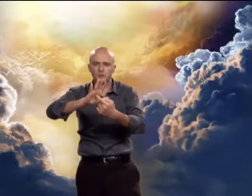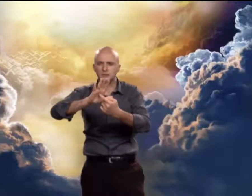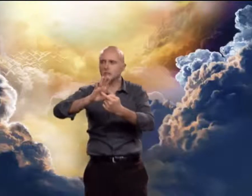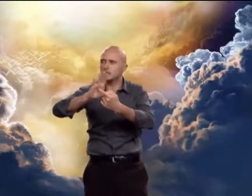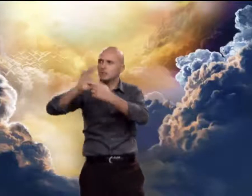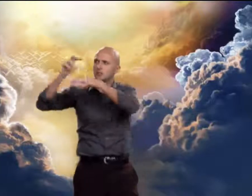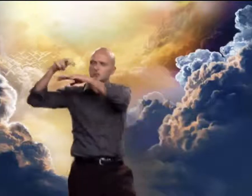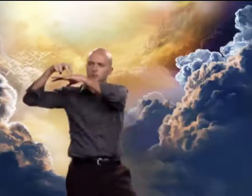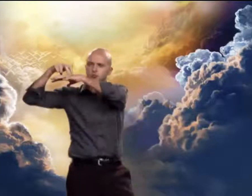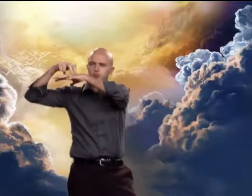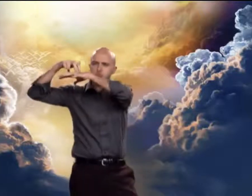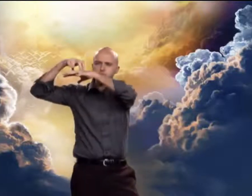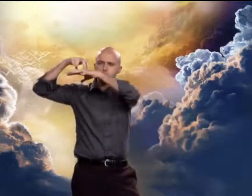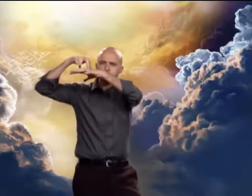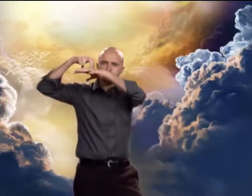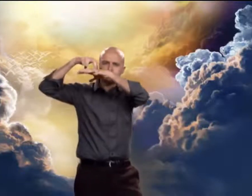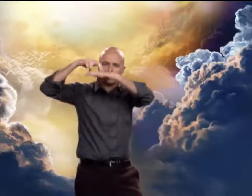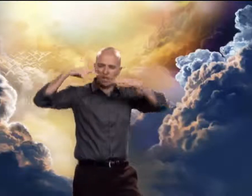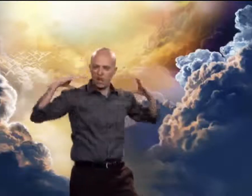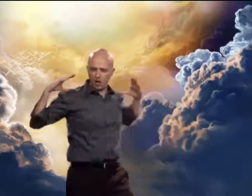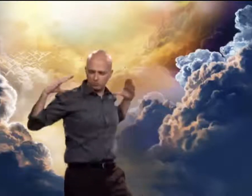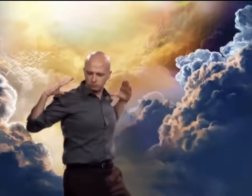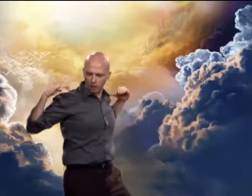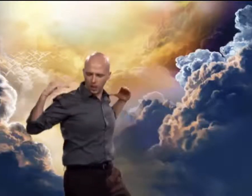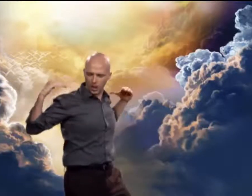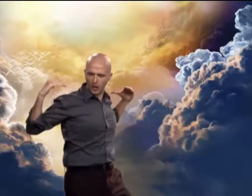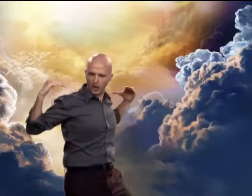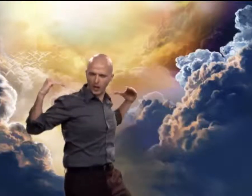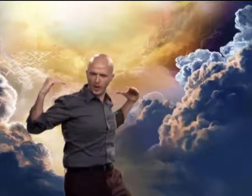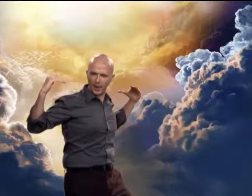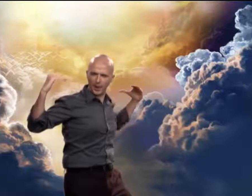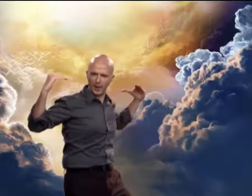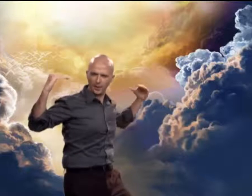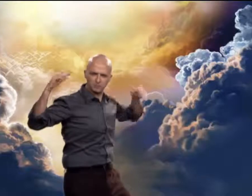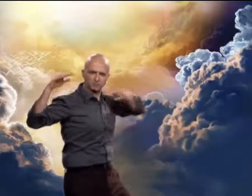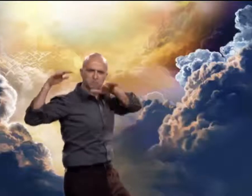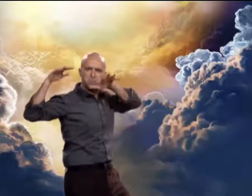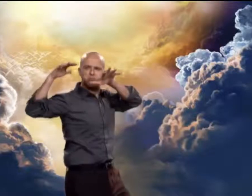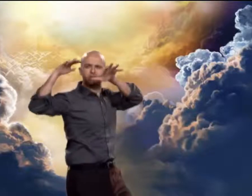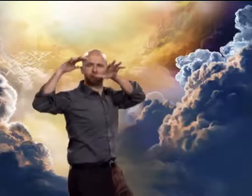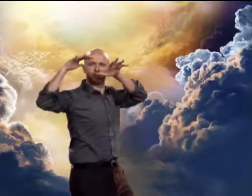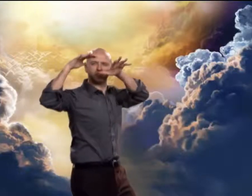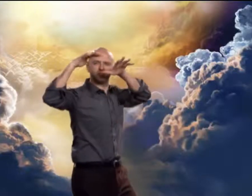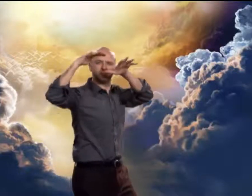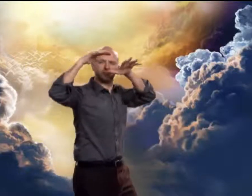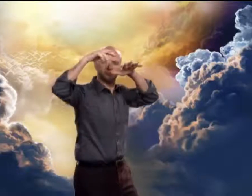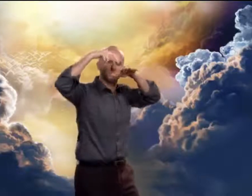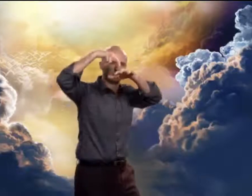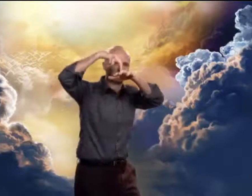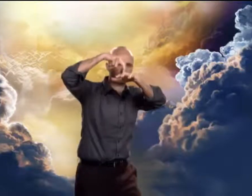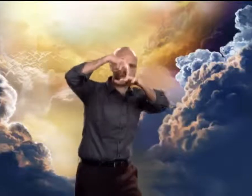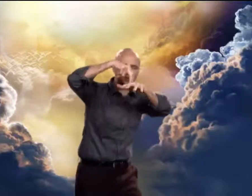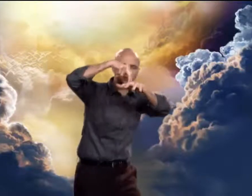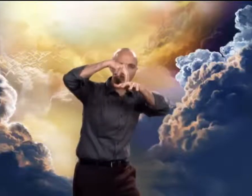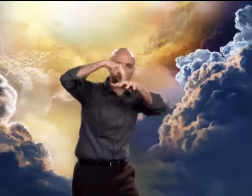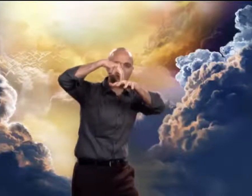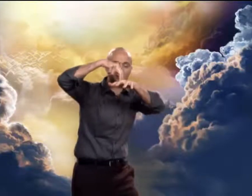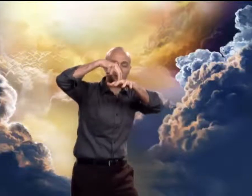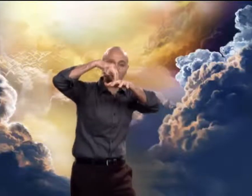santos para julgar a todos." Jó, em meio às trevas de sua aflição, exclamou: "Porque eu sei que o meu Redentor vive